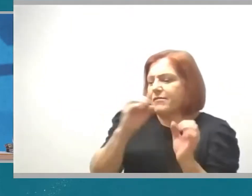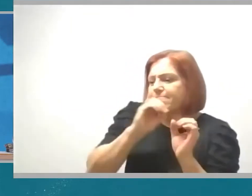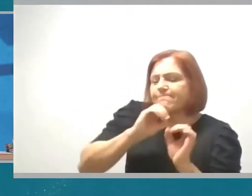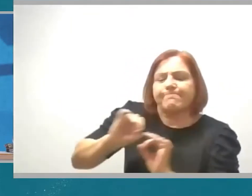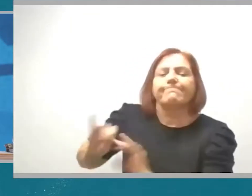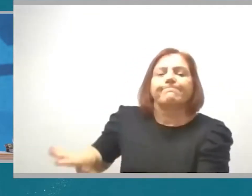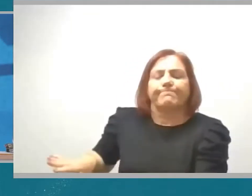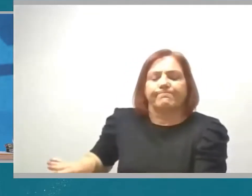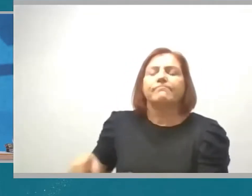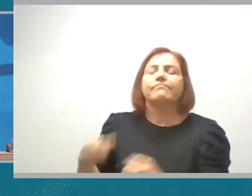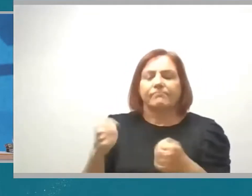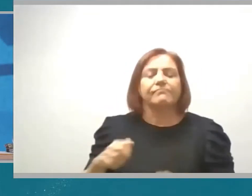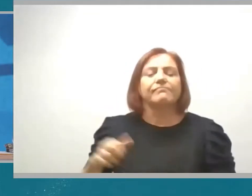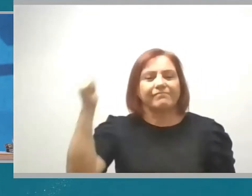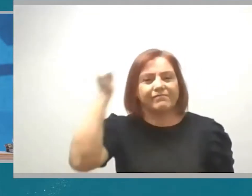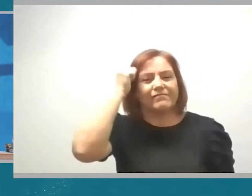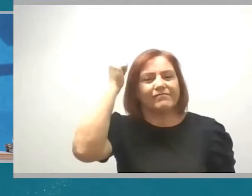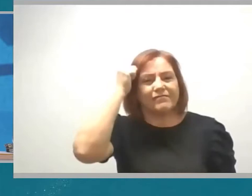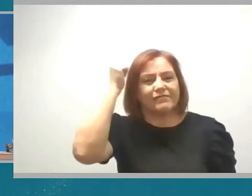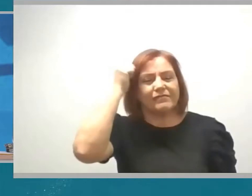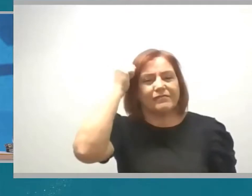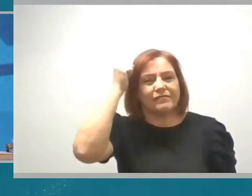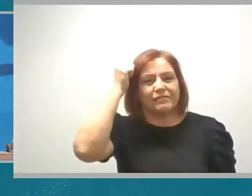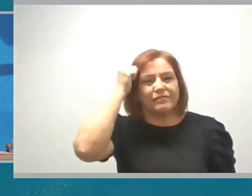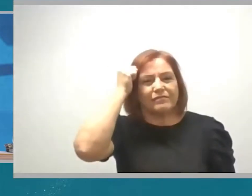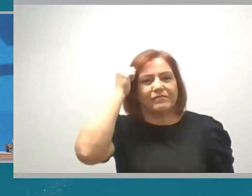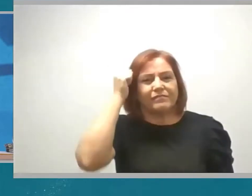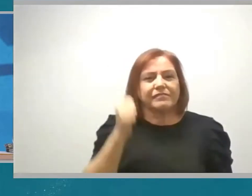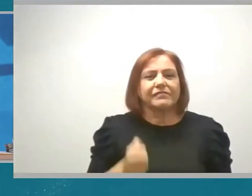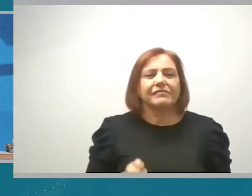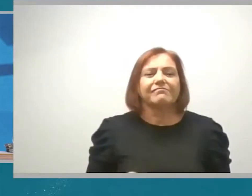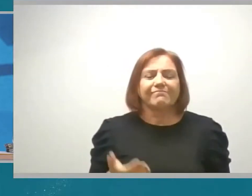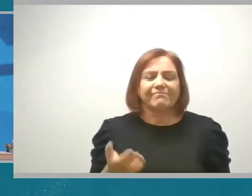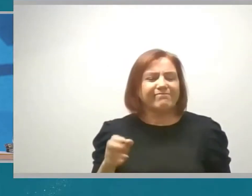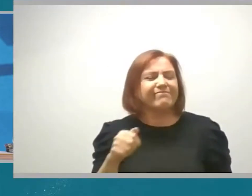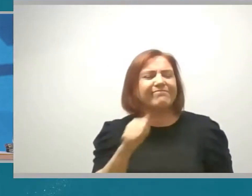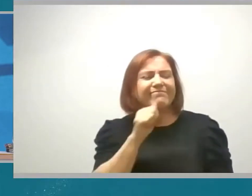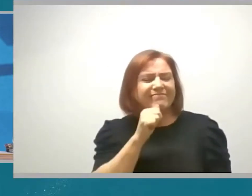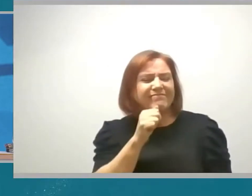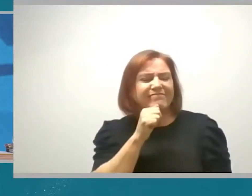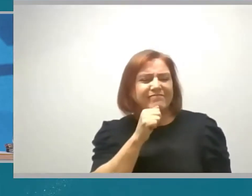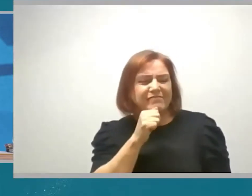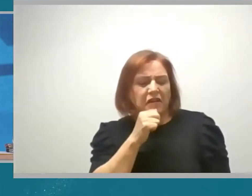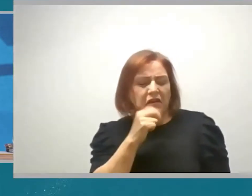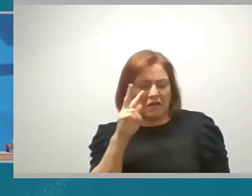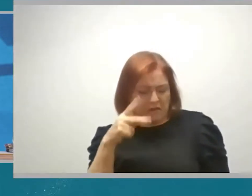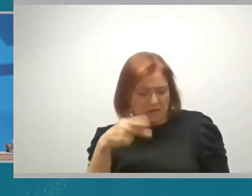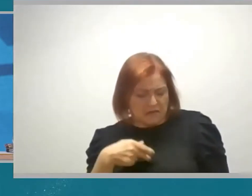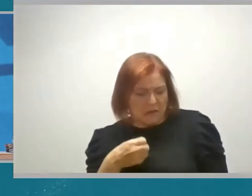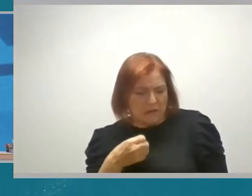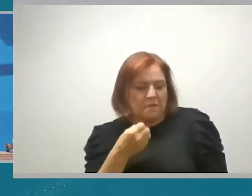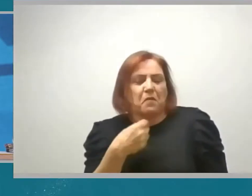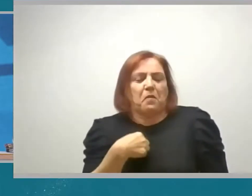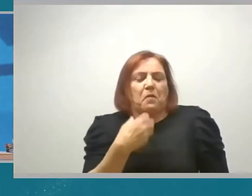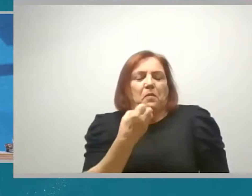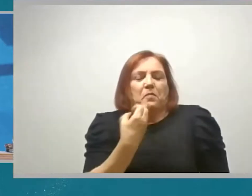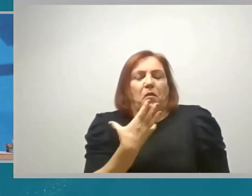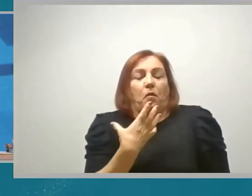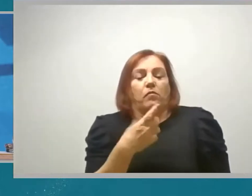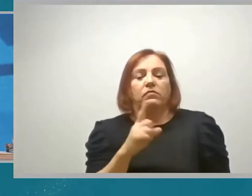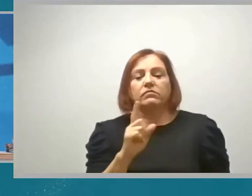arrependimento. E ainda achamos que estamos bem. Não estamos bem. Precisamos de